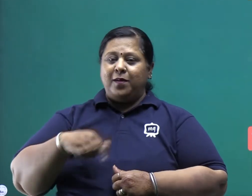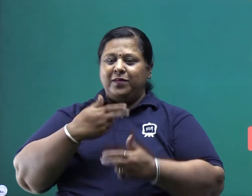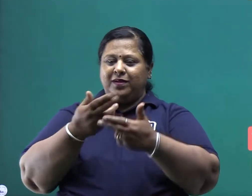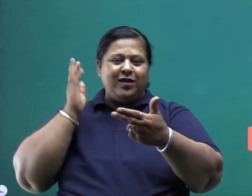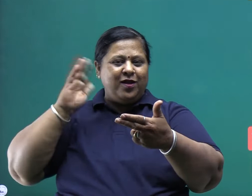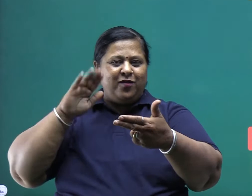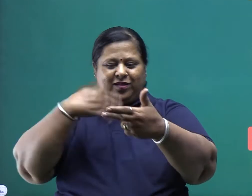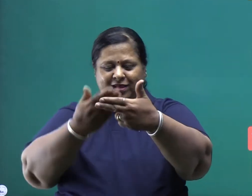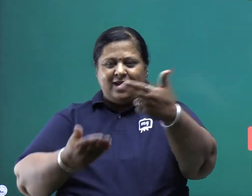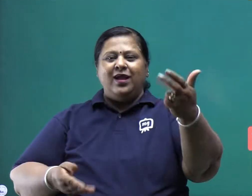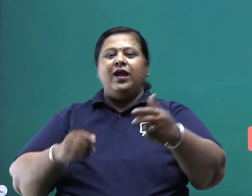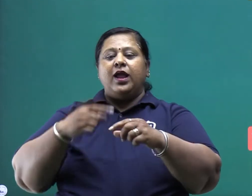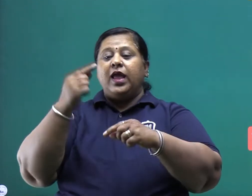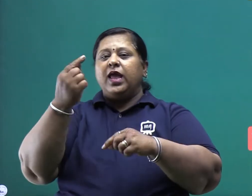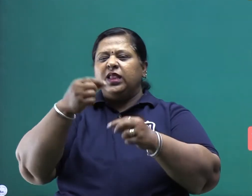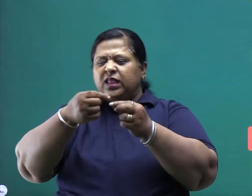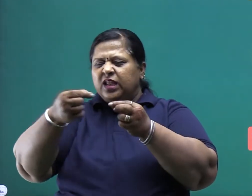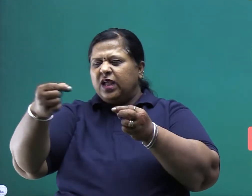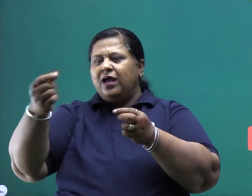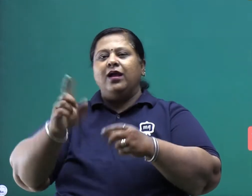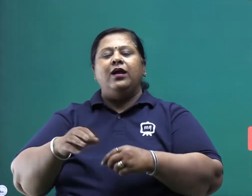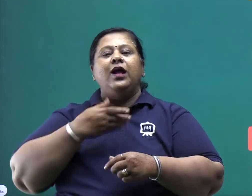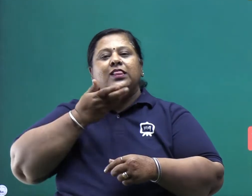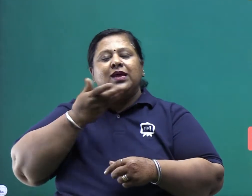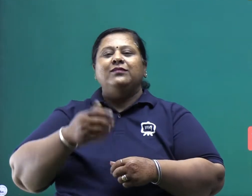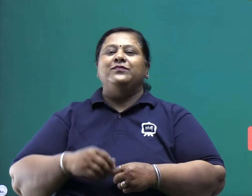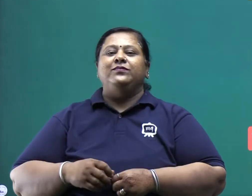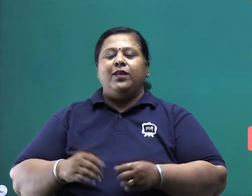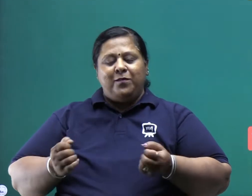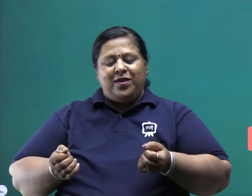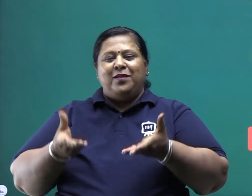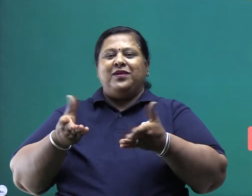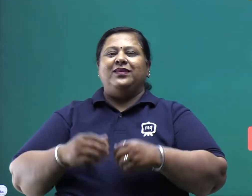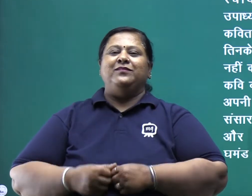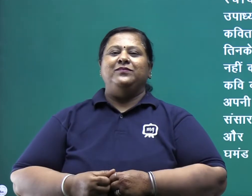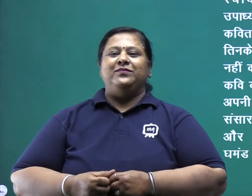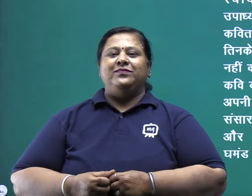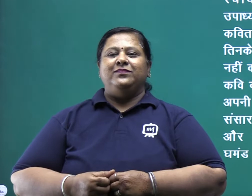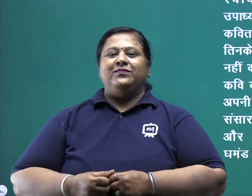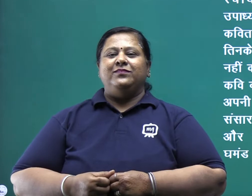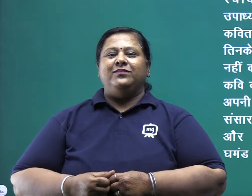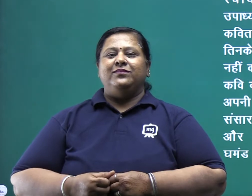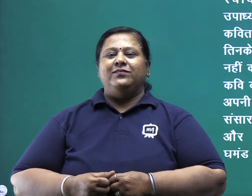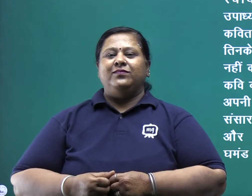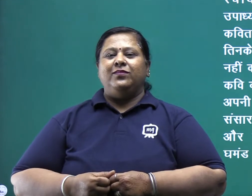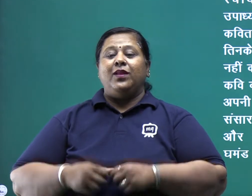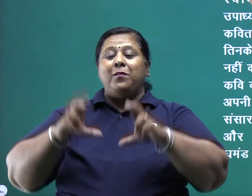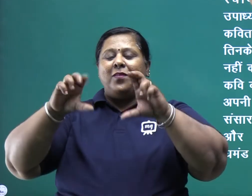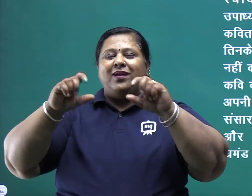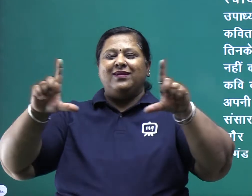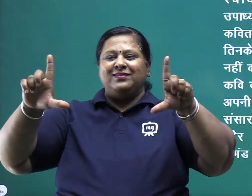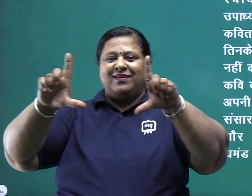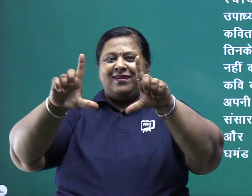कविता एक तिनका का अध्ययन प्रारंभ करते हैं। पाठ का